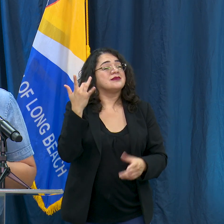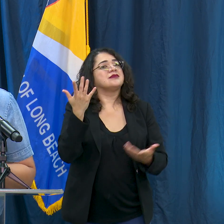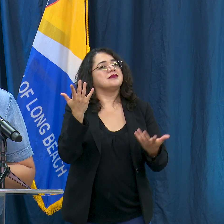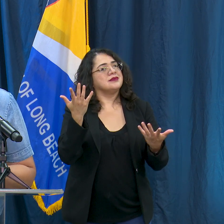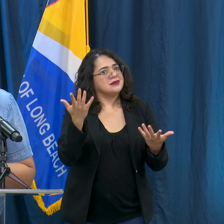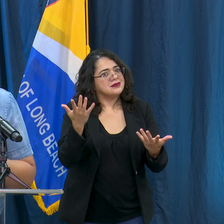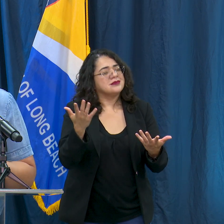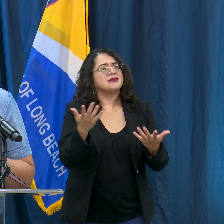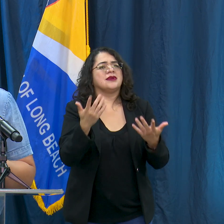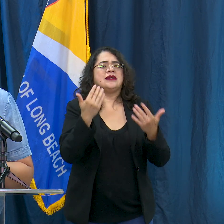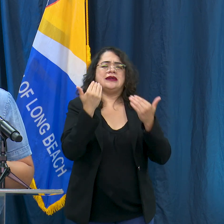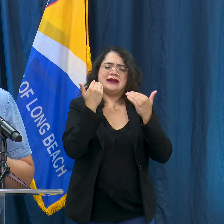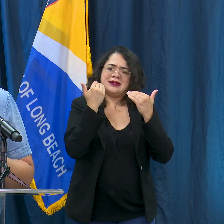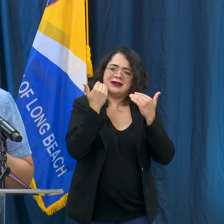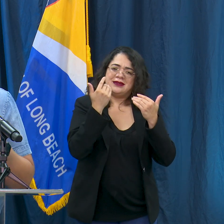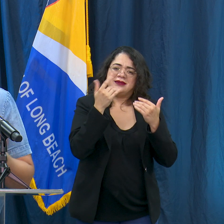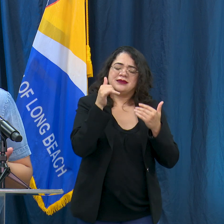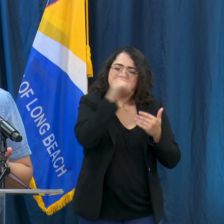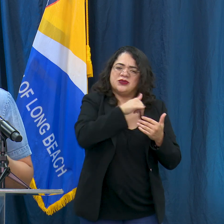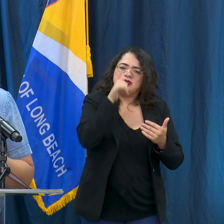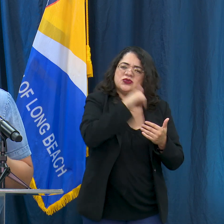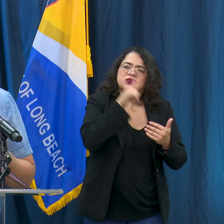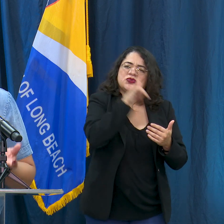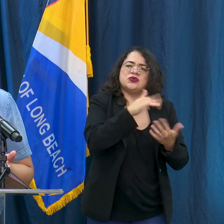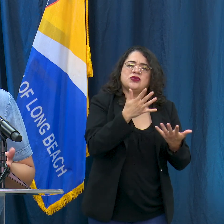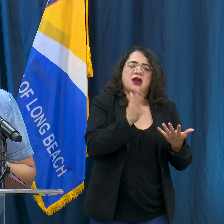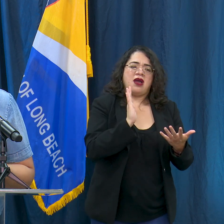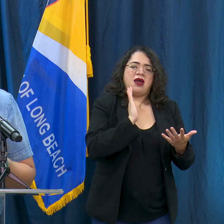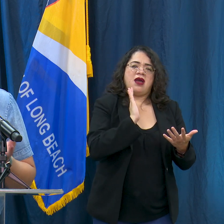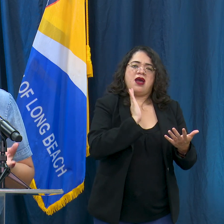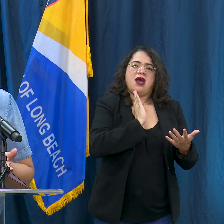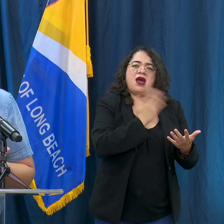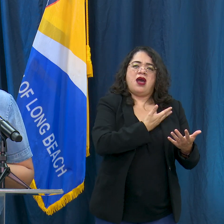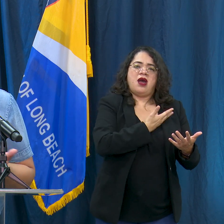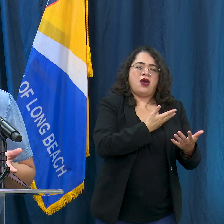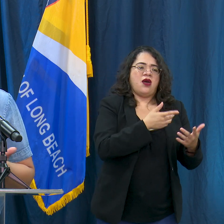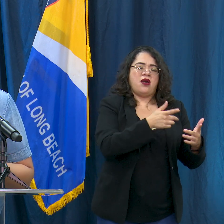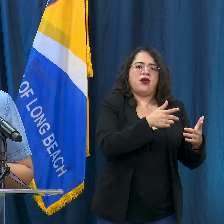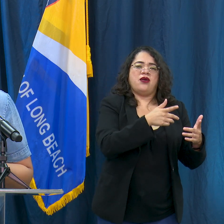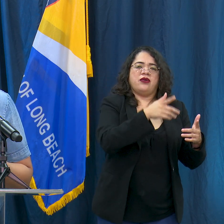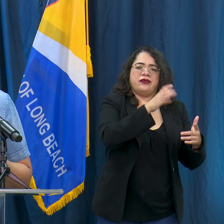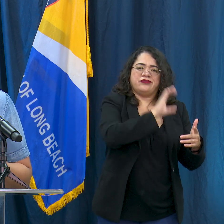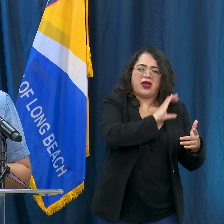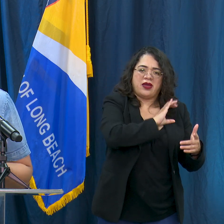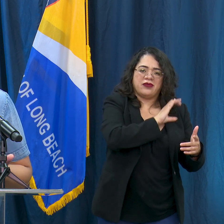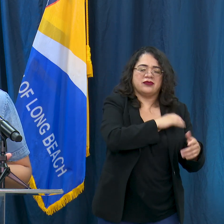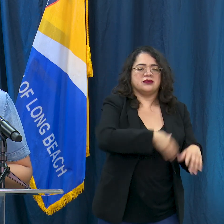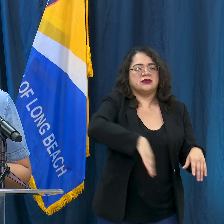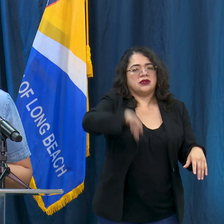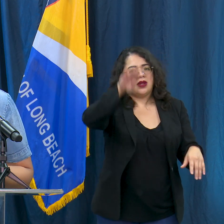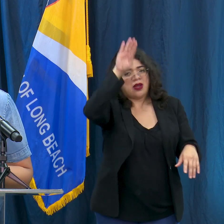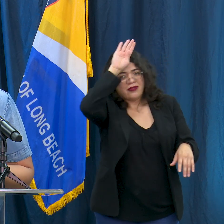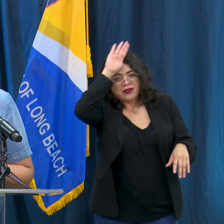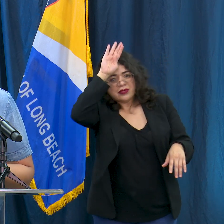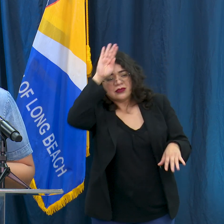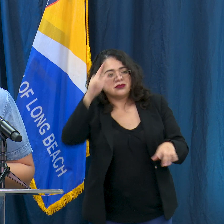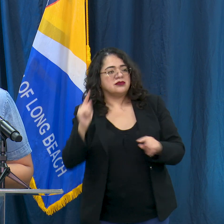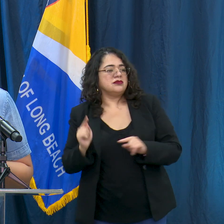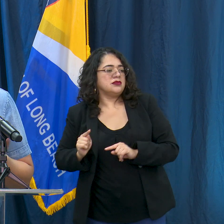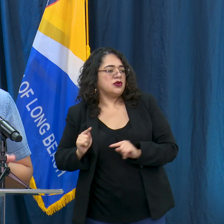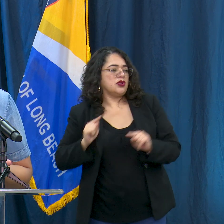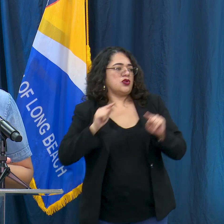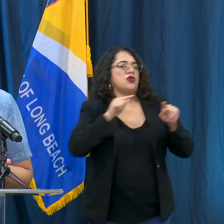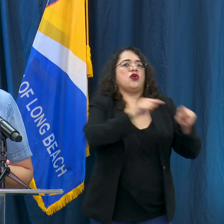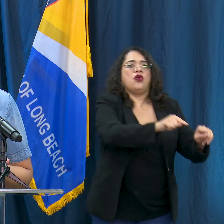hay que minimizar el exponer a nuestros agentes de los bomberos, las policías, porque es imposible